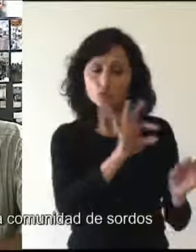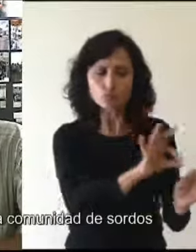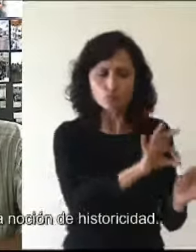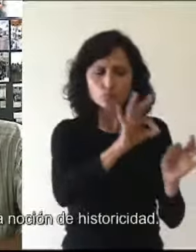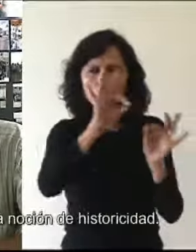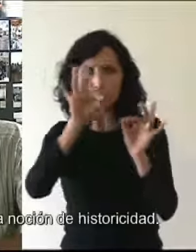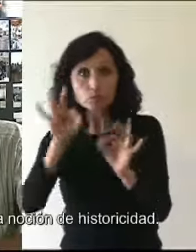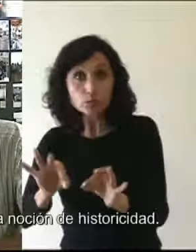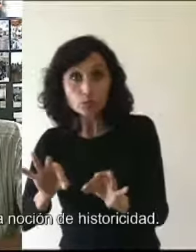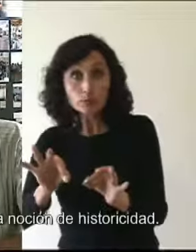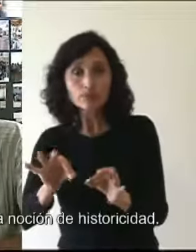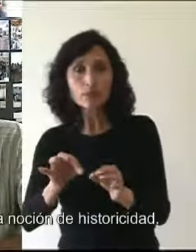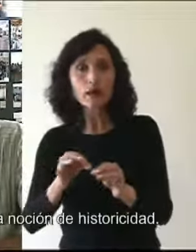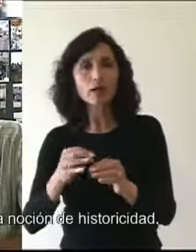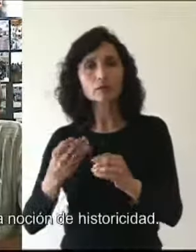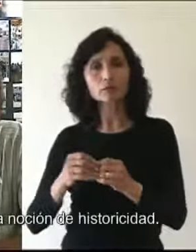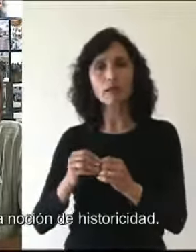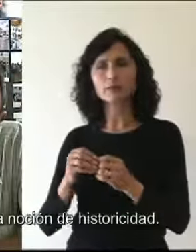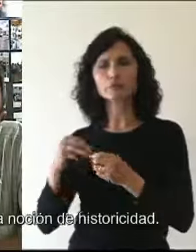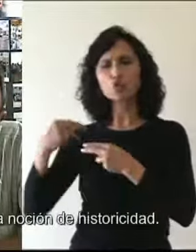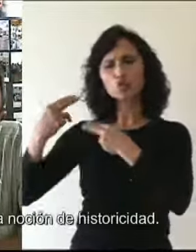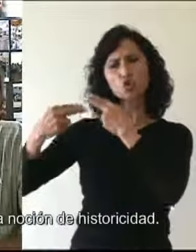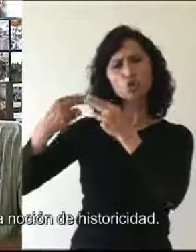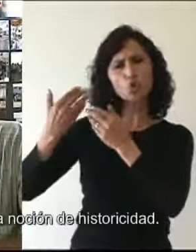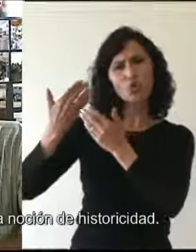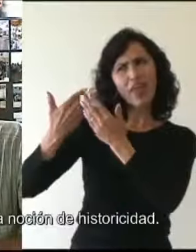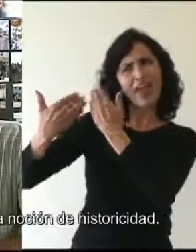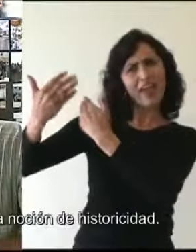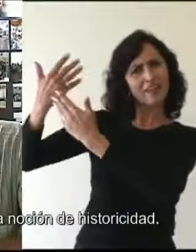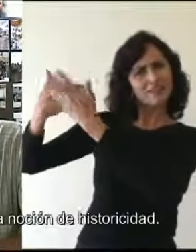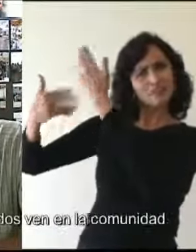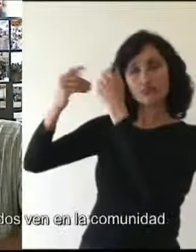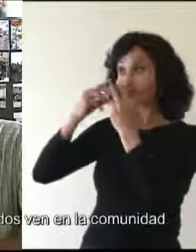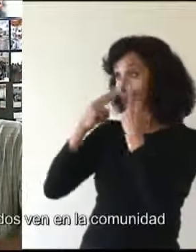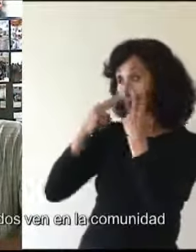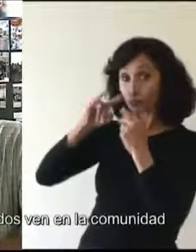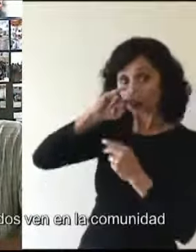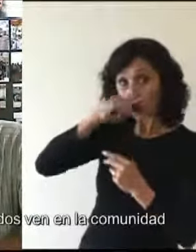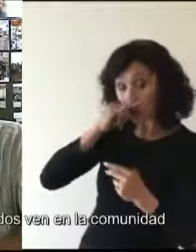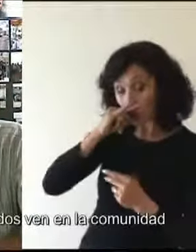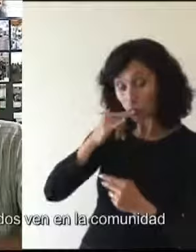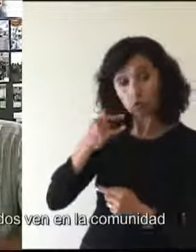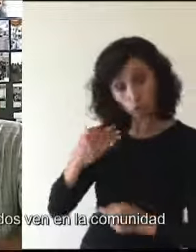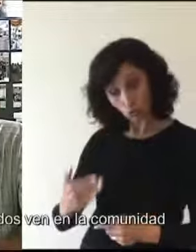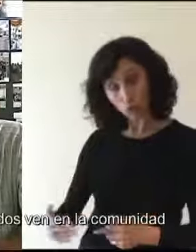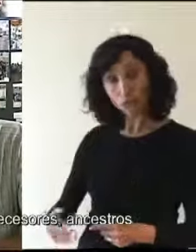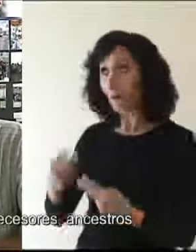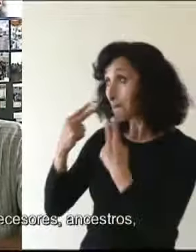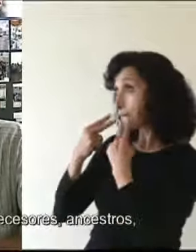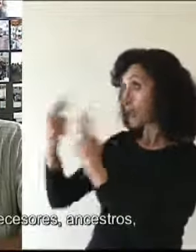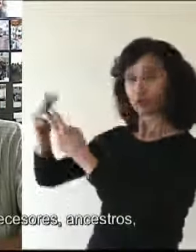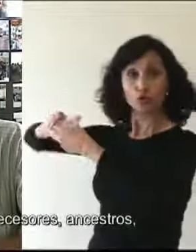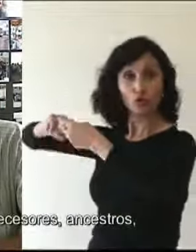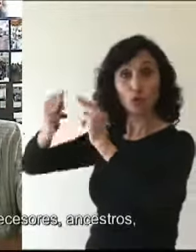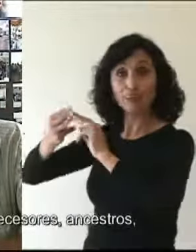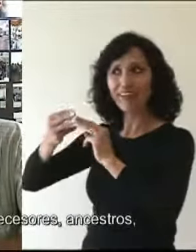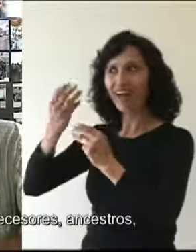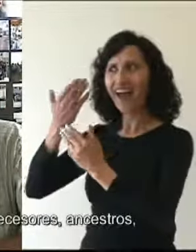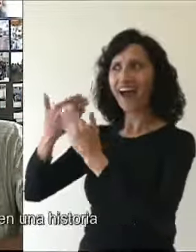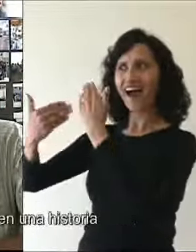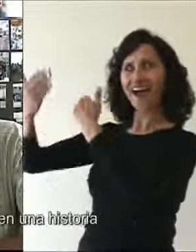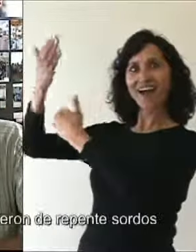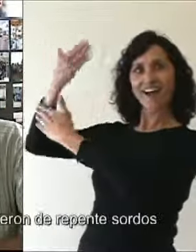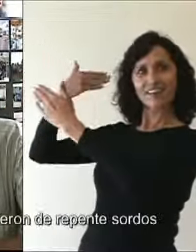comunidad de sordos transmite una noción de historicidad. Los niños sordos ven en la comunidad